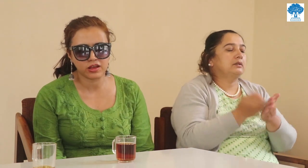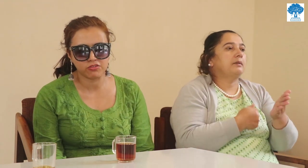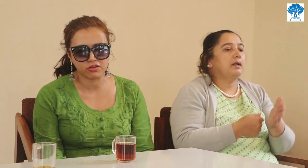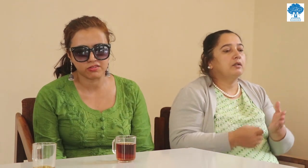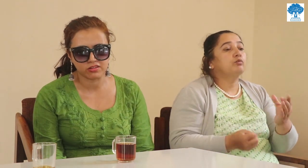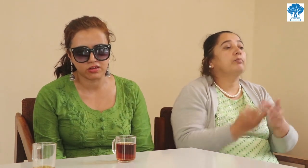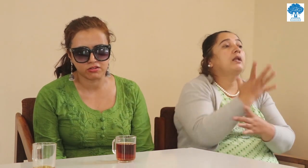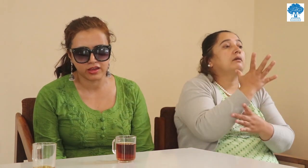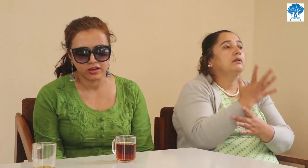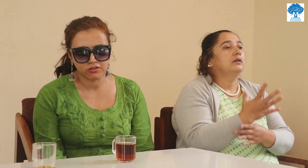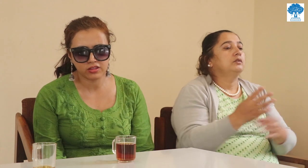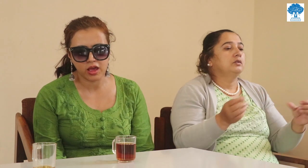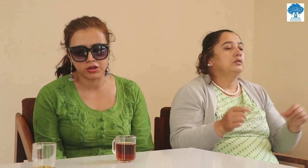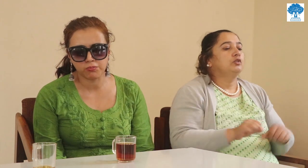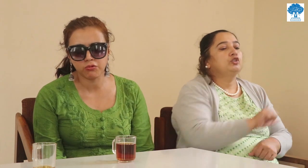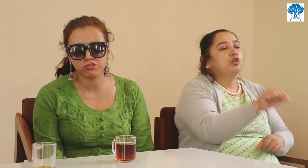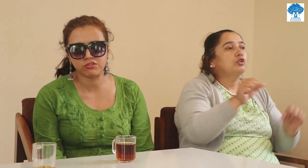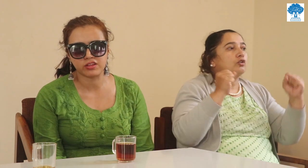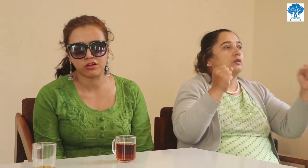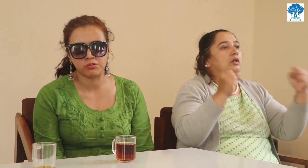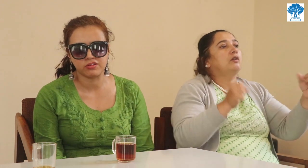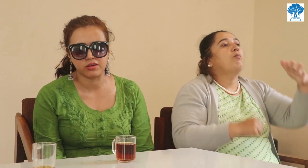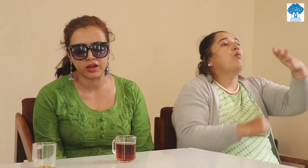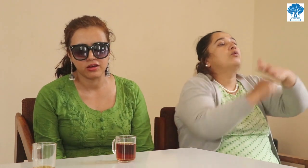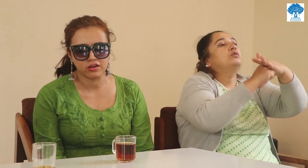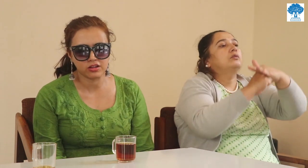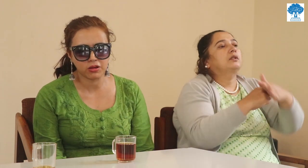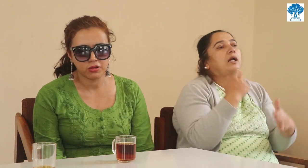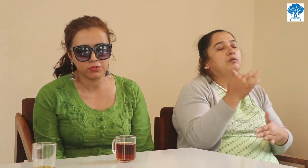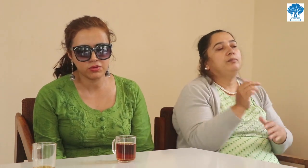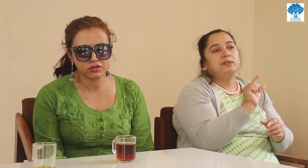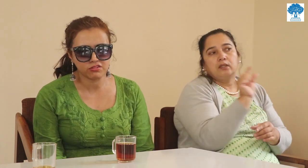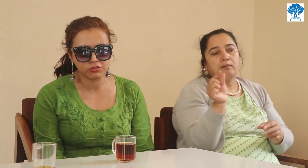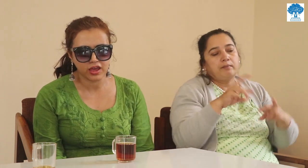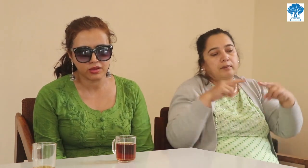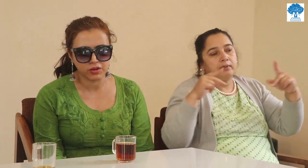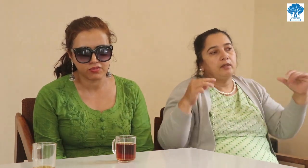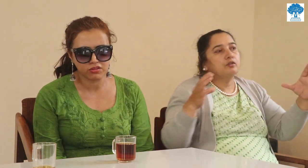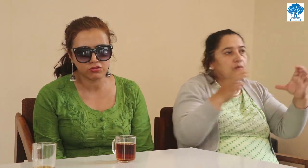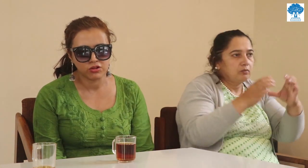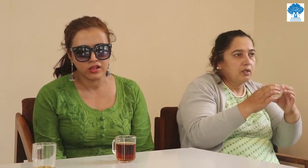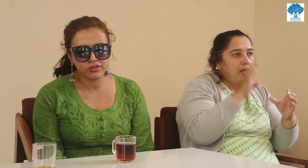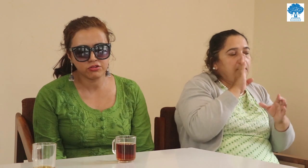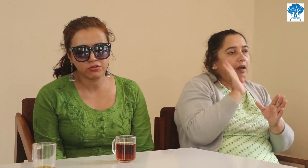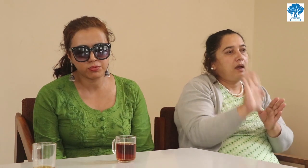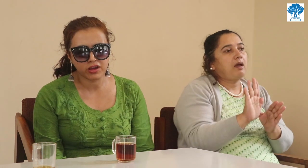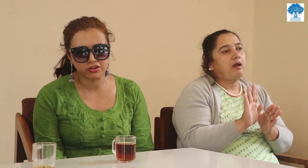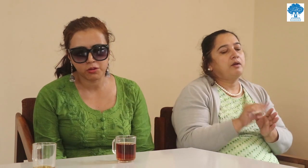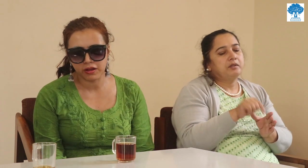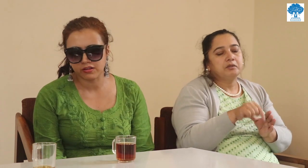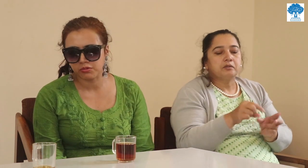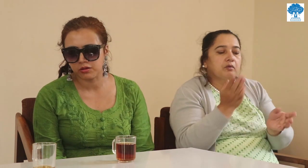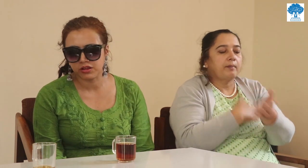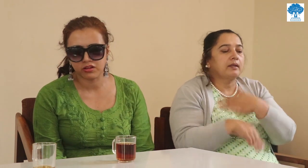उत्पादन गरेका जनशक्तिहरूलाई कतै हामीले पहुँचयुक्तताको विषयमा अथवा विभिन्न समुदायमा चाहिँ यो यो यो